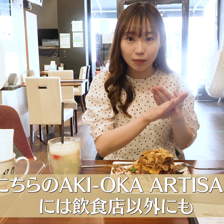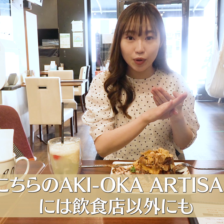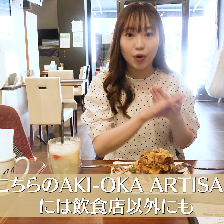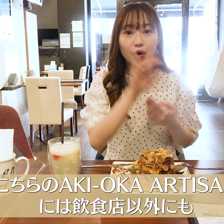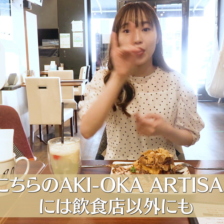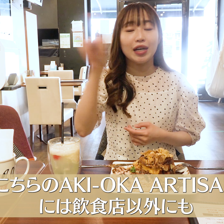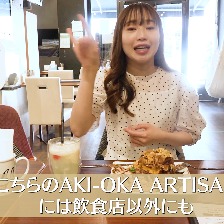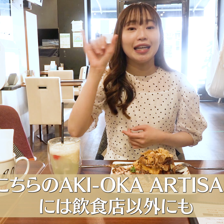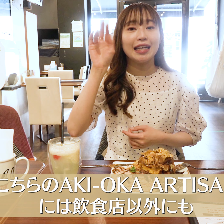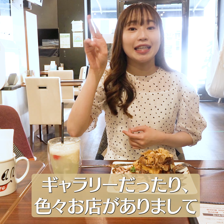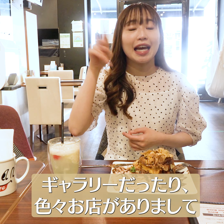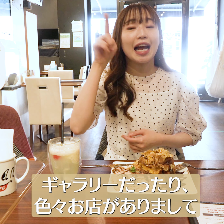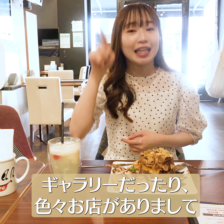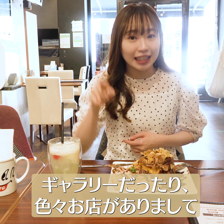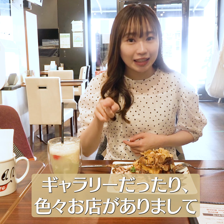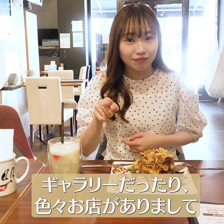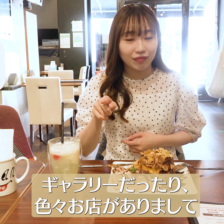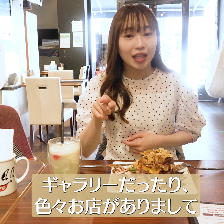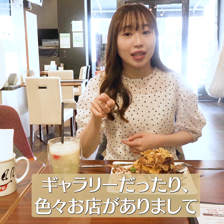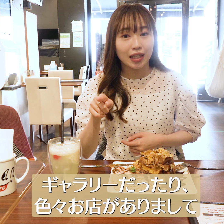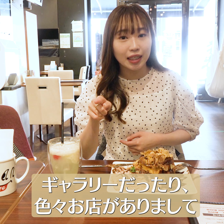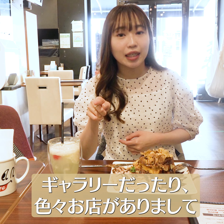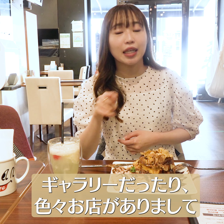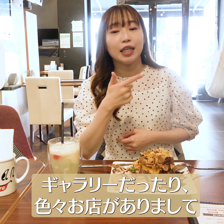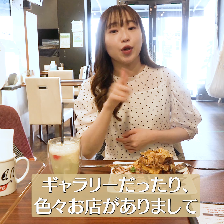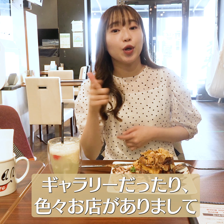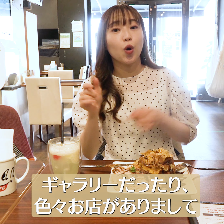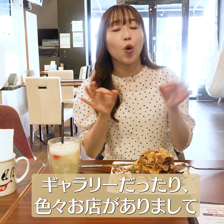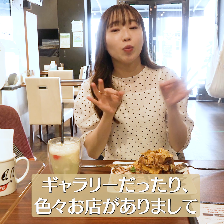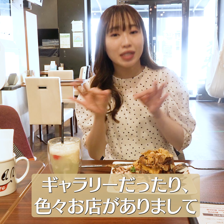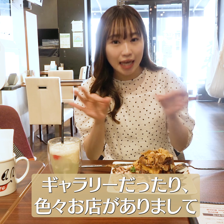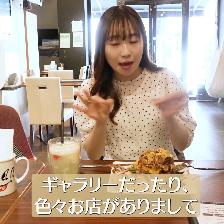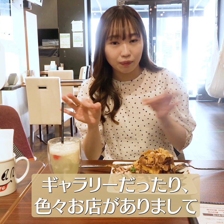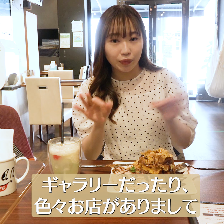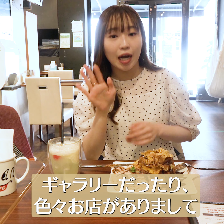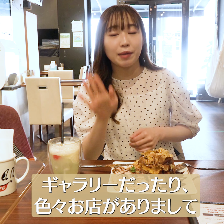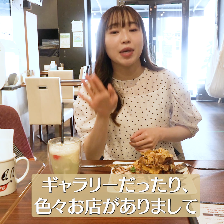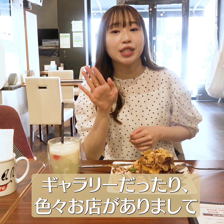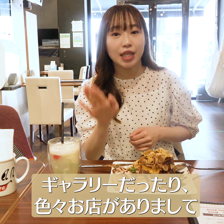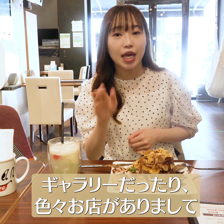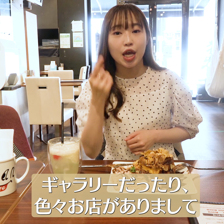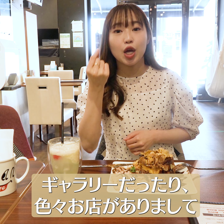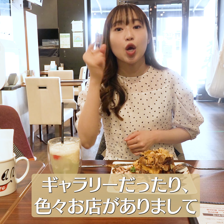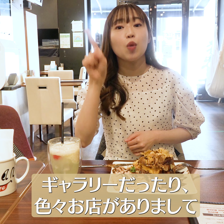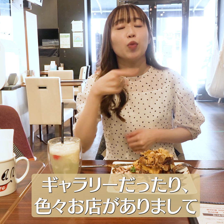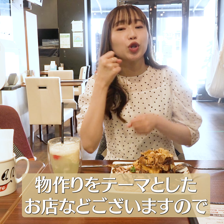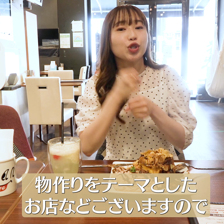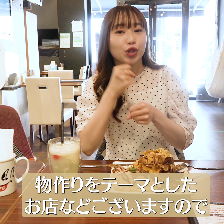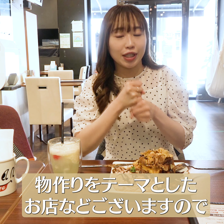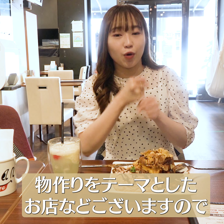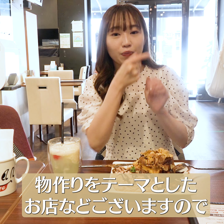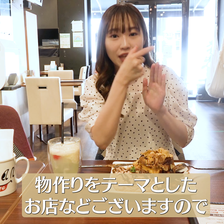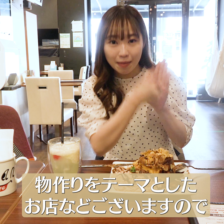もギャラリーだったりいろいろお店がありまして、ものづくりをテーマと